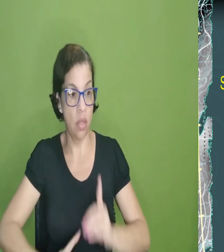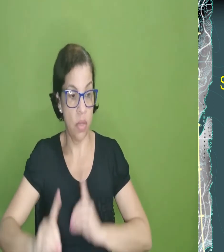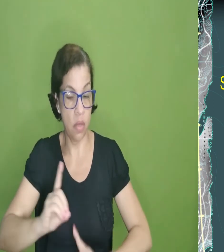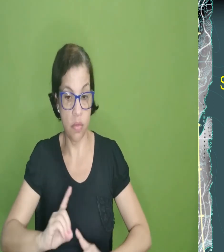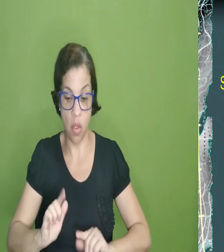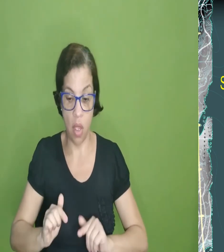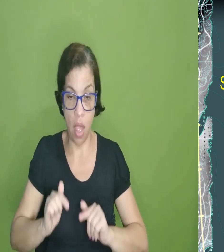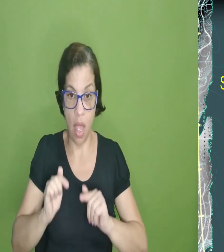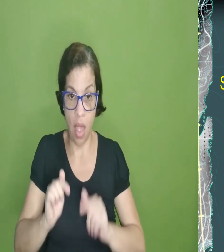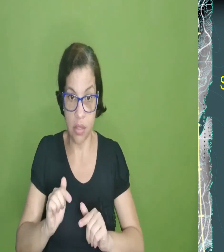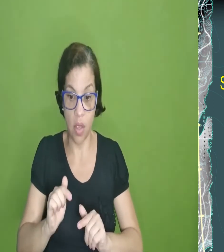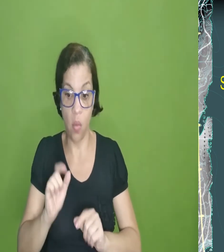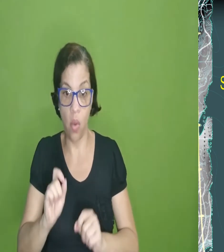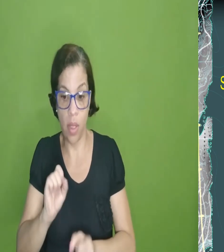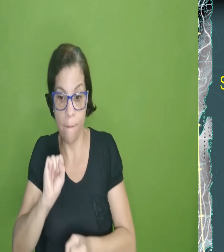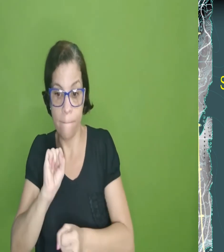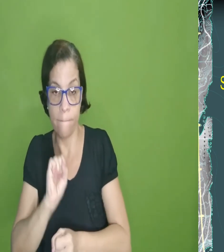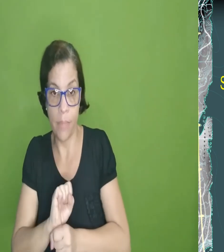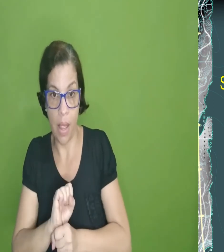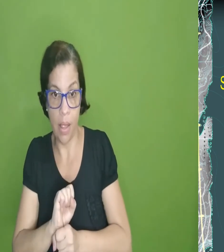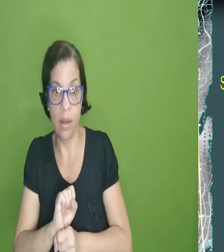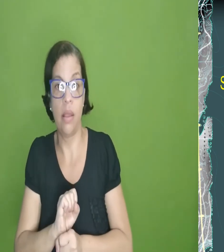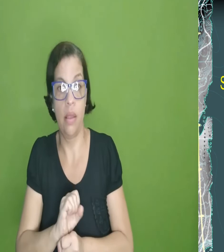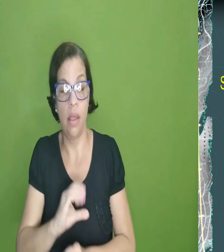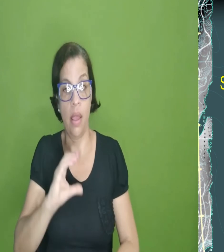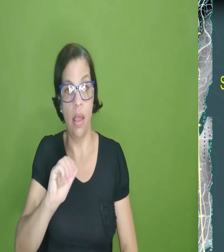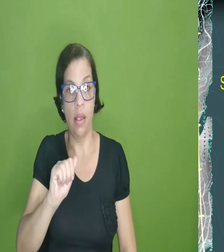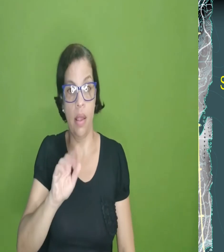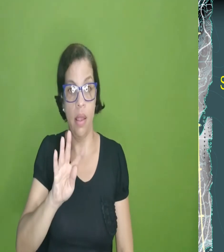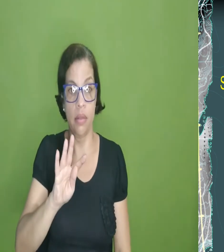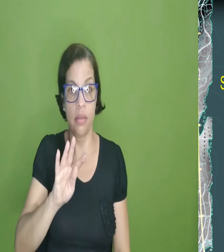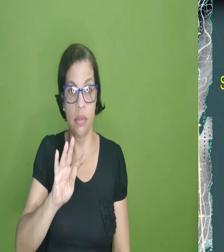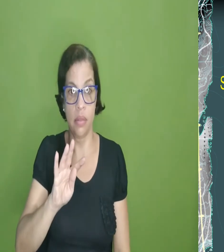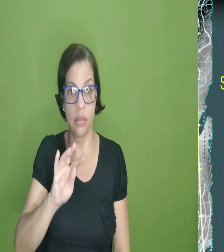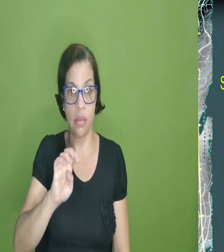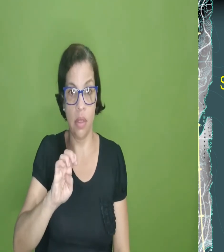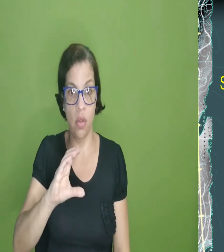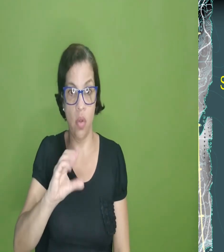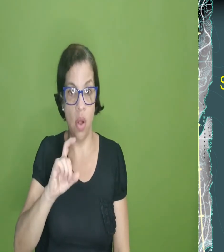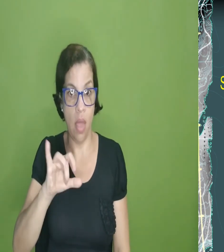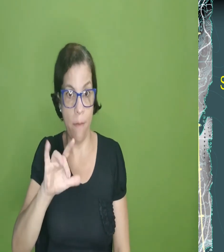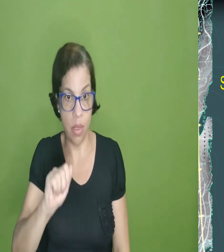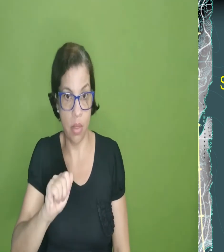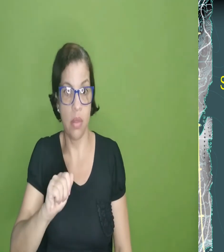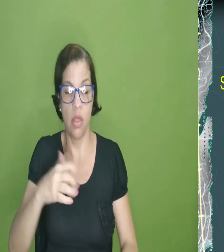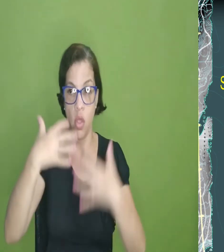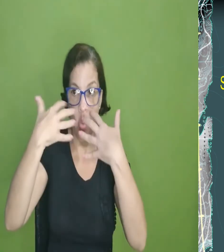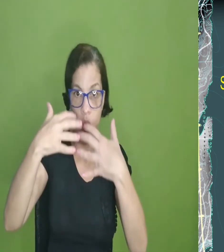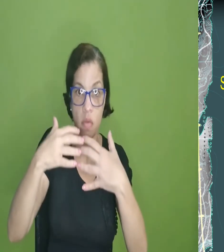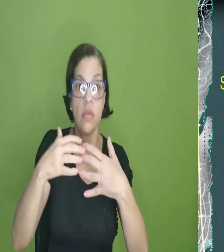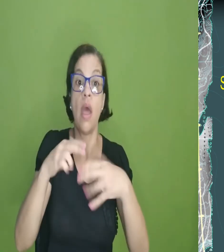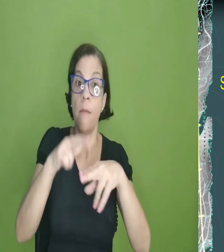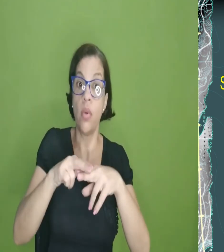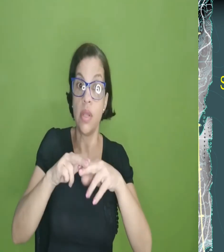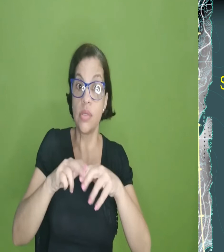catecolaminas no sistema nervoso central e assim aumenta a disponibilidade da epinefrina na fenda sináptica, mas